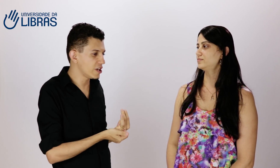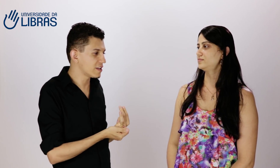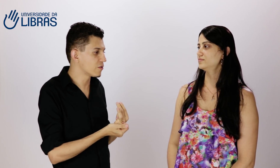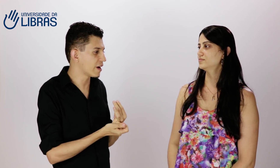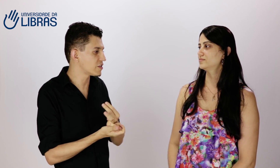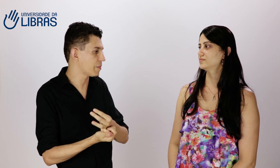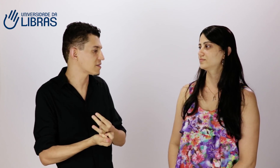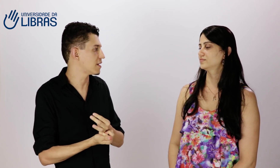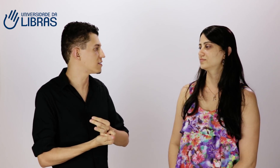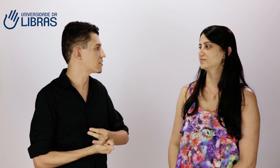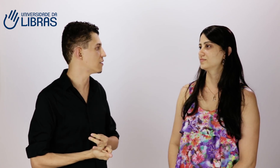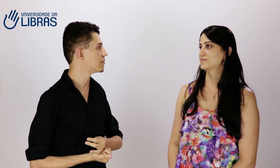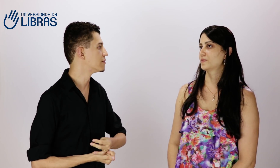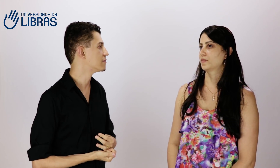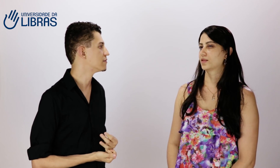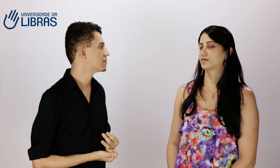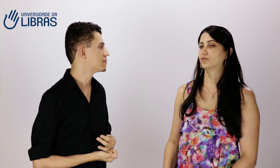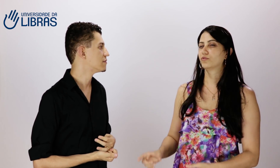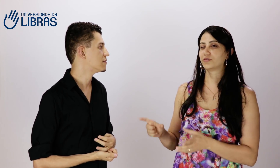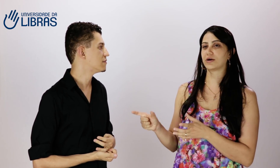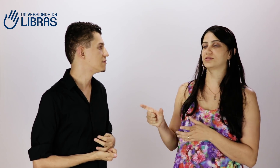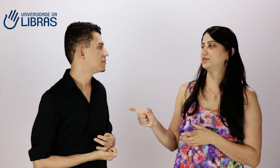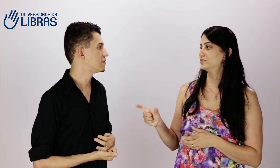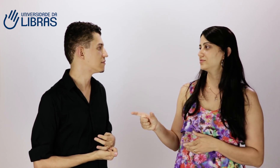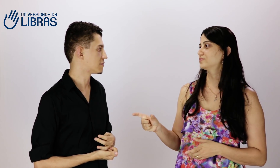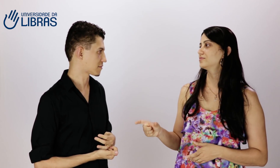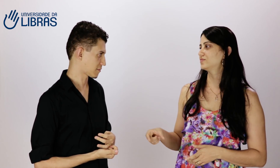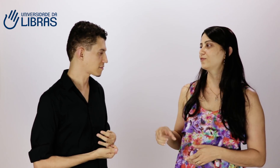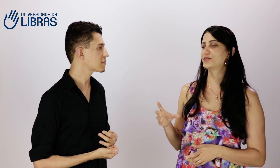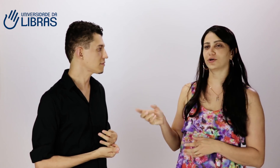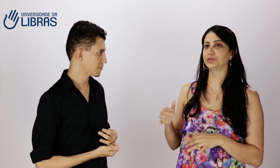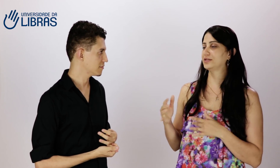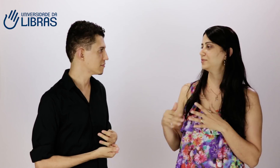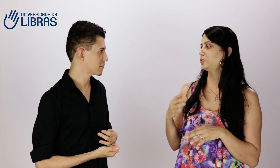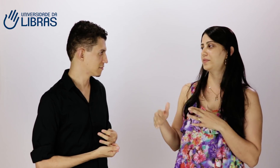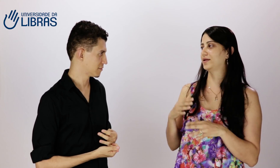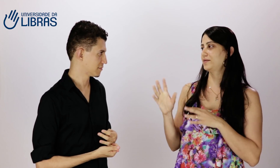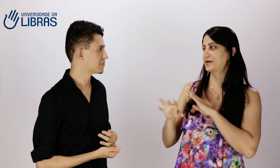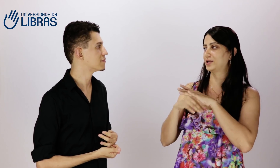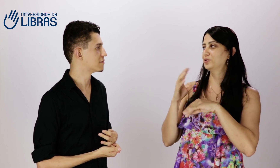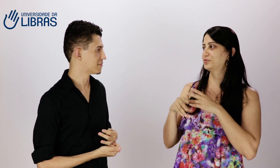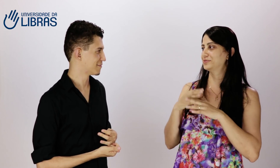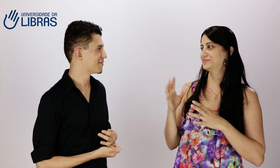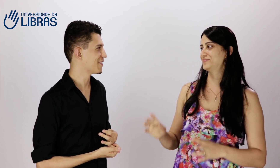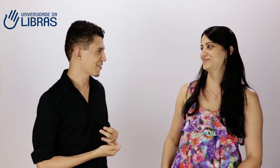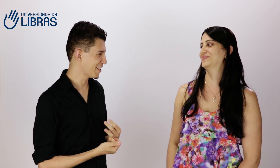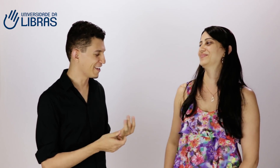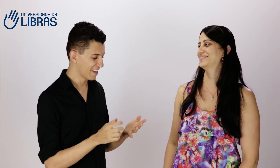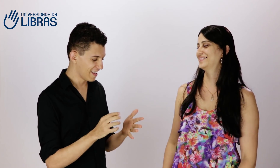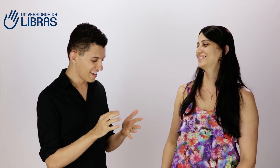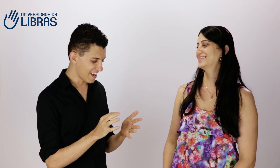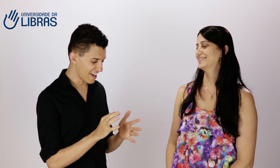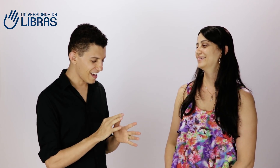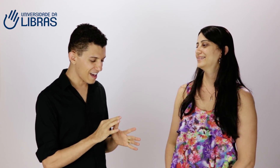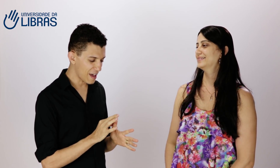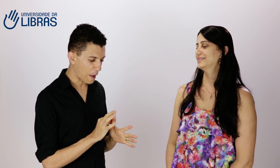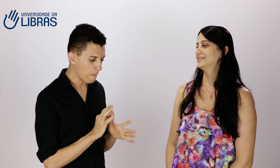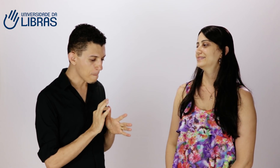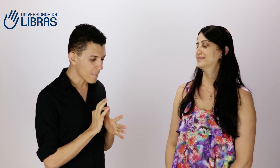perdida durante a minha sinalização? No finalzinho. No final, não entendi muito bem, embaralhou tudo. Ok.